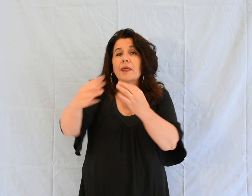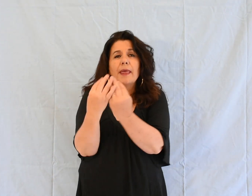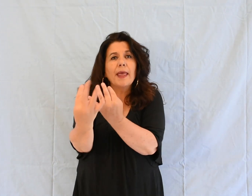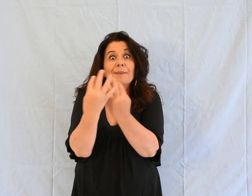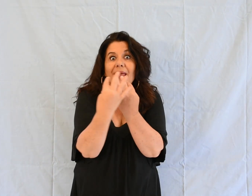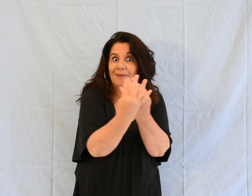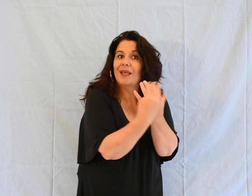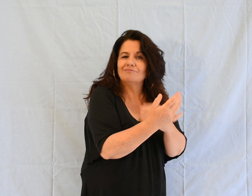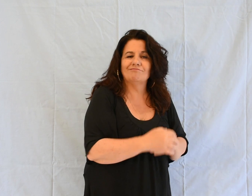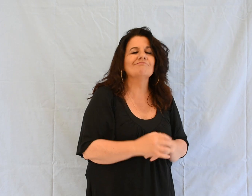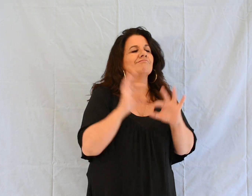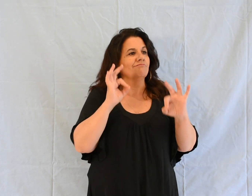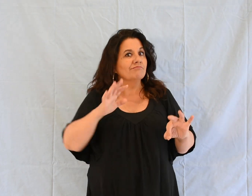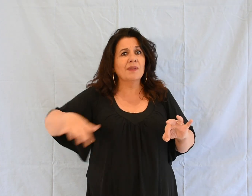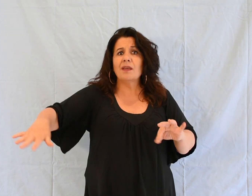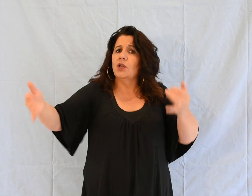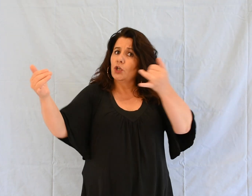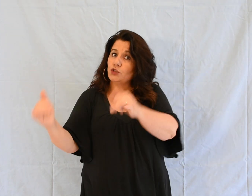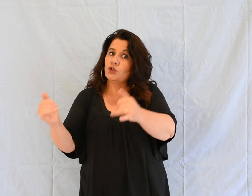Ils s'assirent donc au nombre d'environ 5000 hommes.